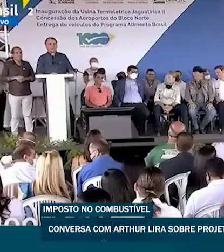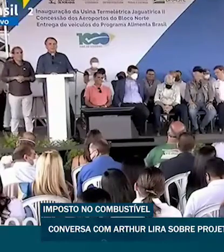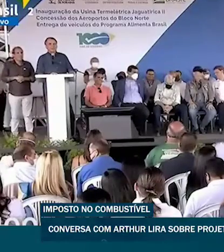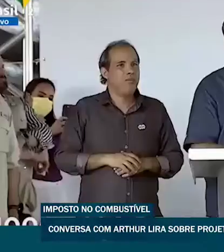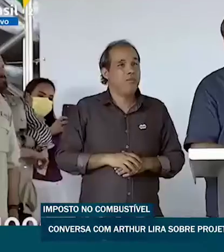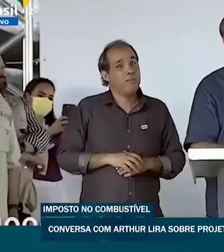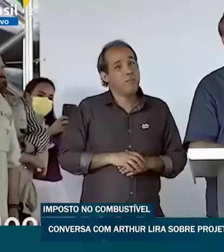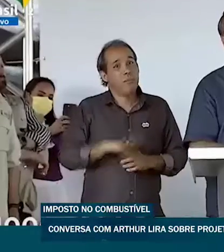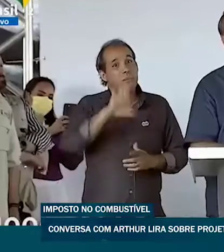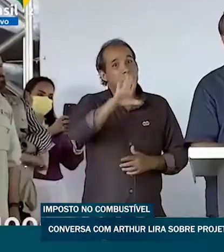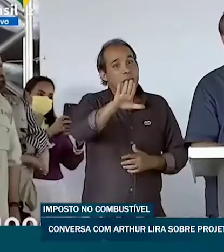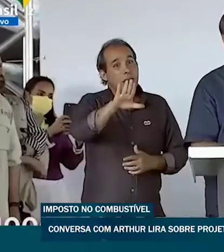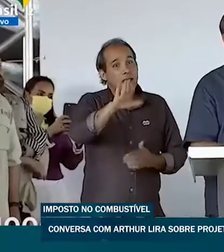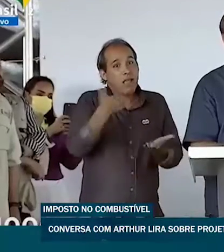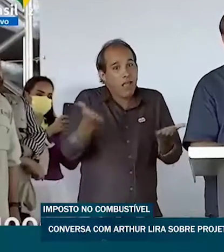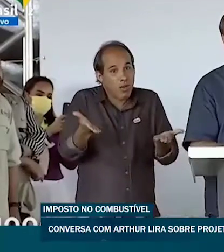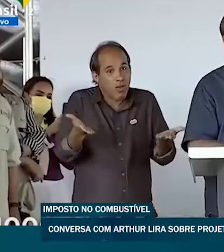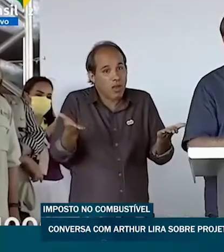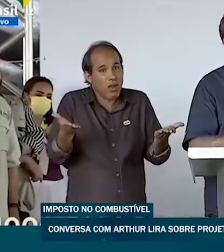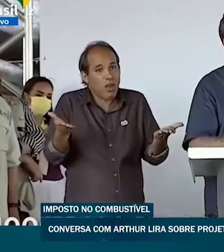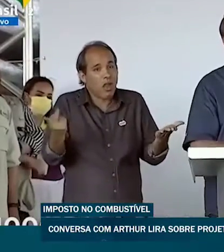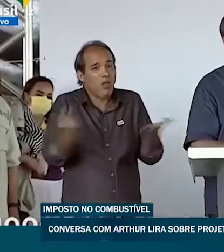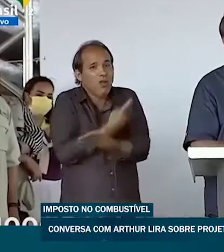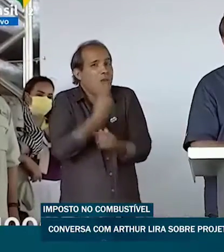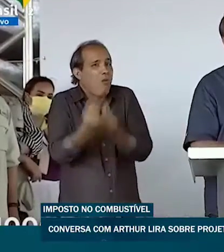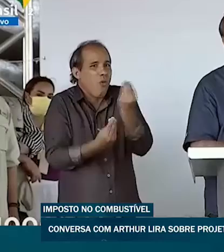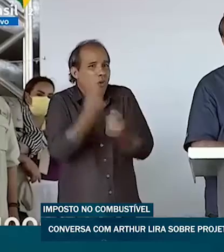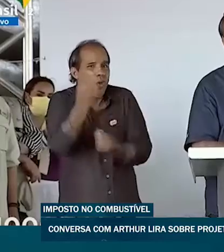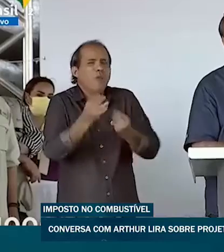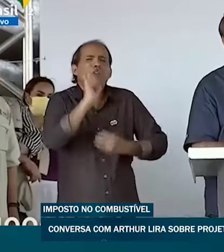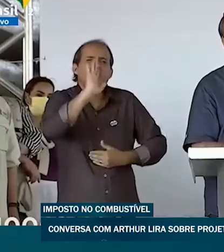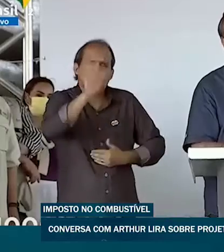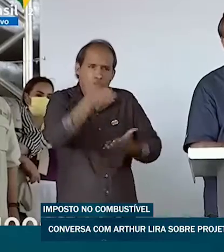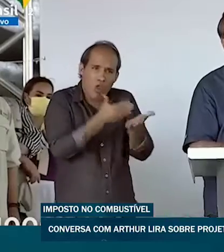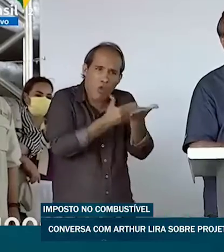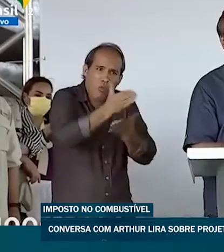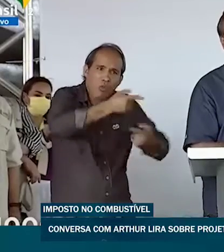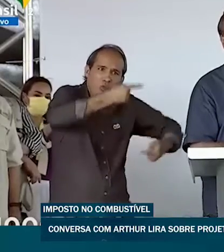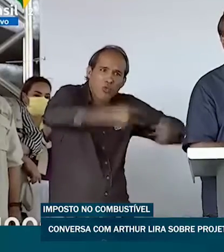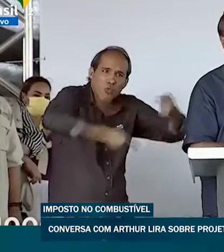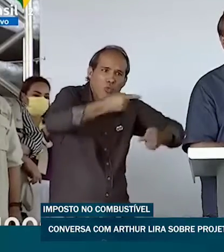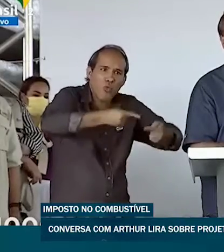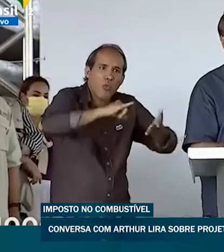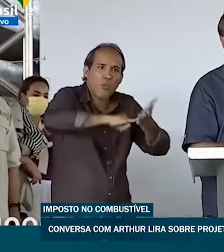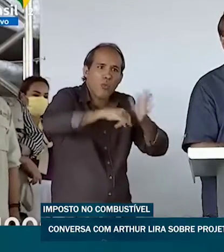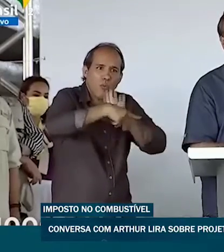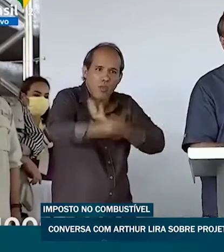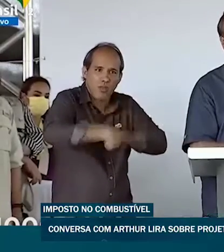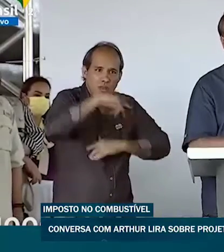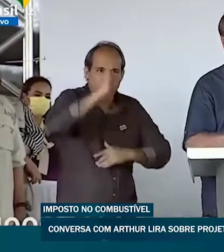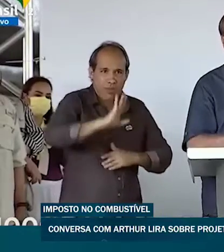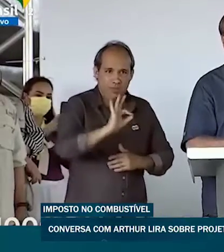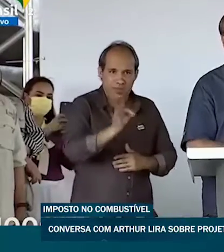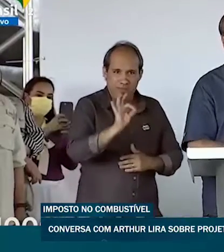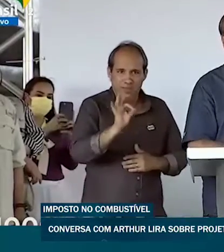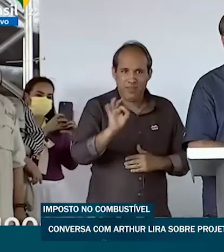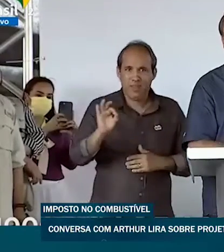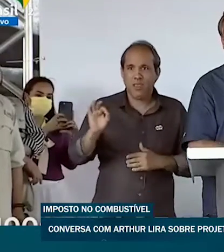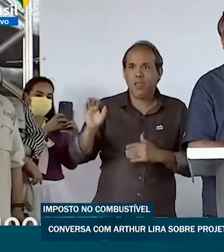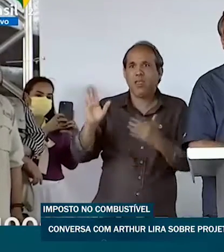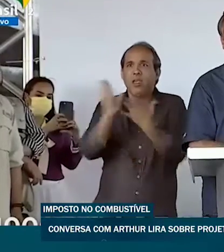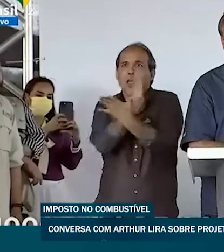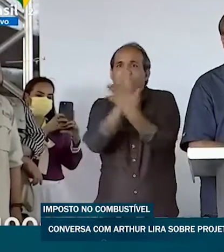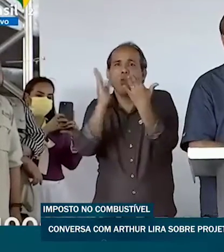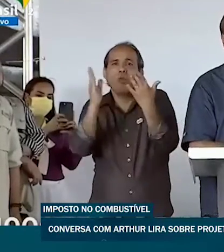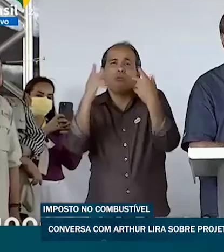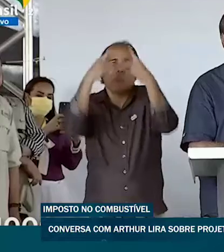O que acontece no momento? Nós levantamos a discussão de impostos no Brasil. Os governadores têm